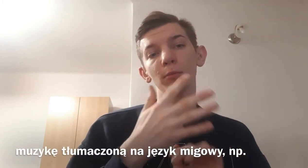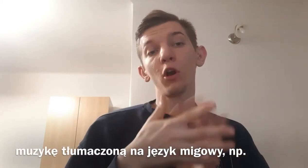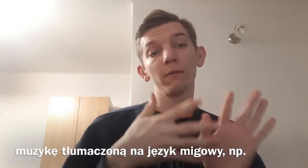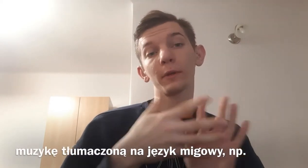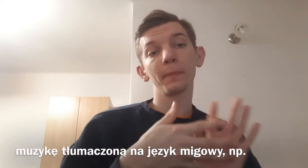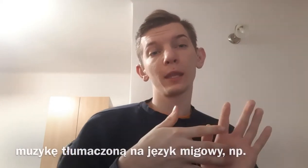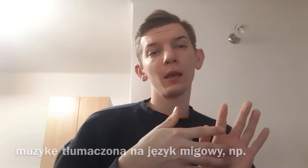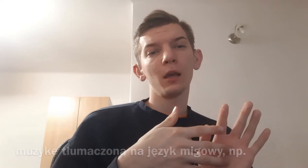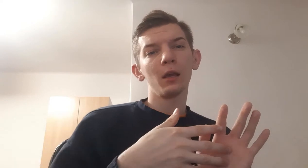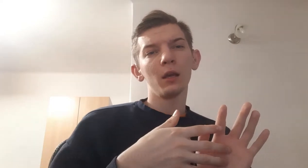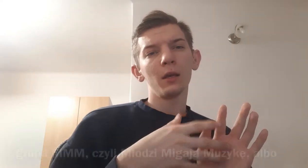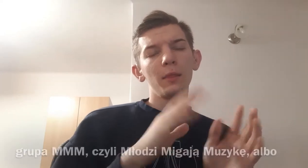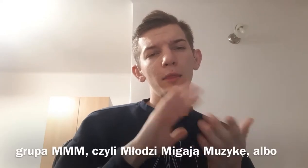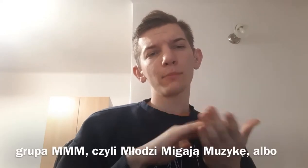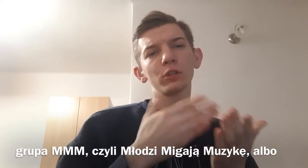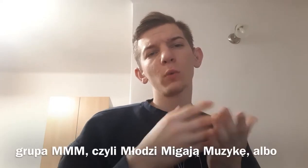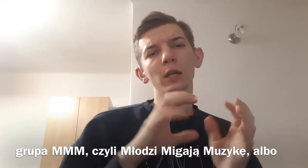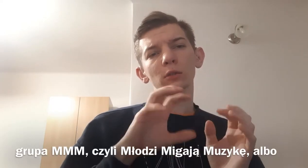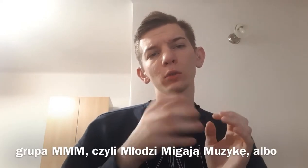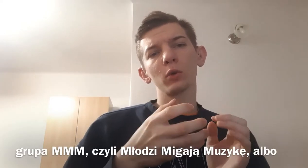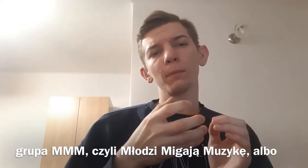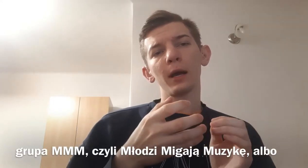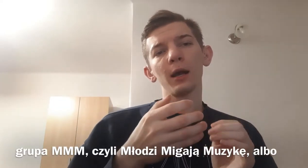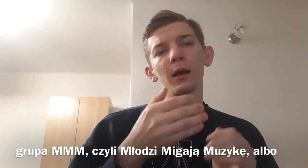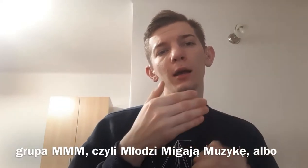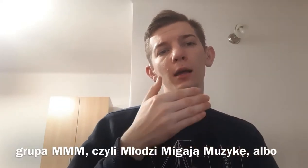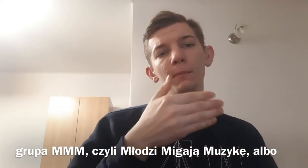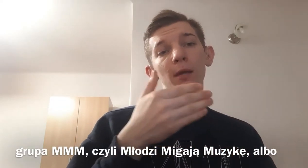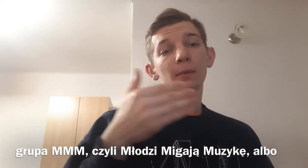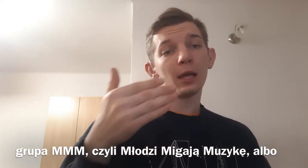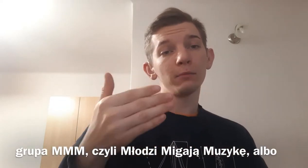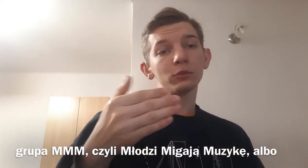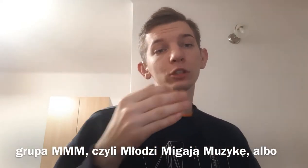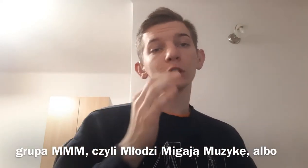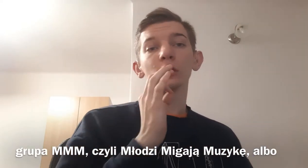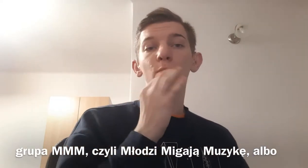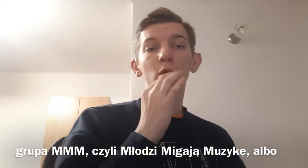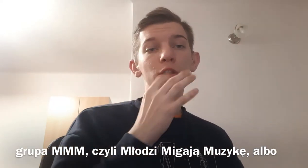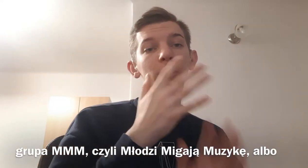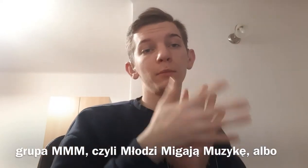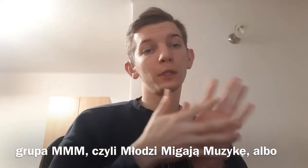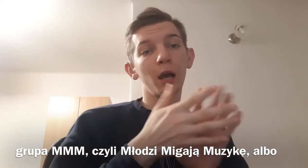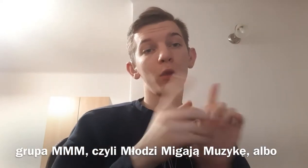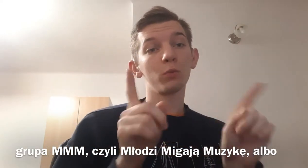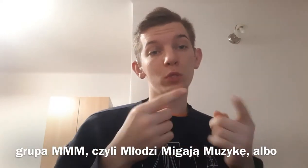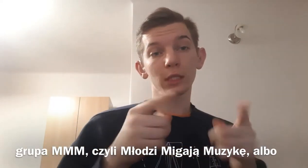migowy. Na przykład grupa MMM, czyli Młodzi Migają Muzykę.